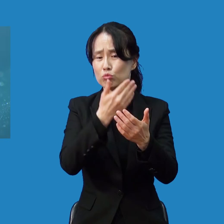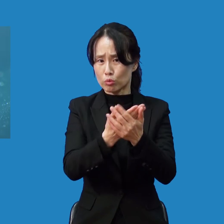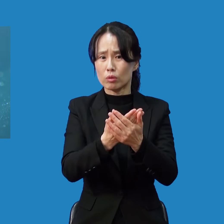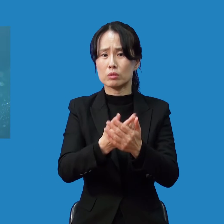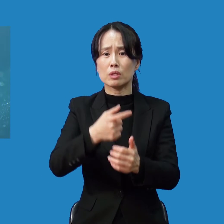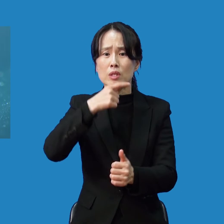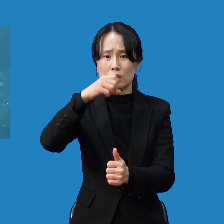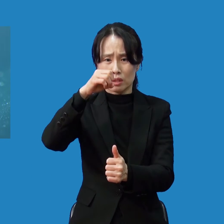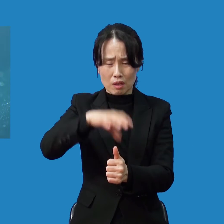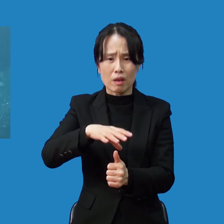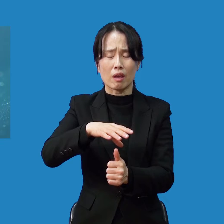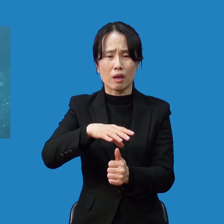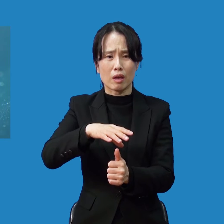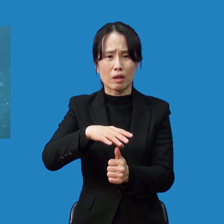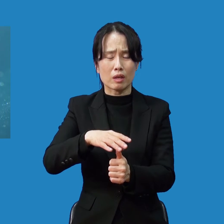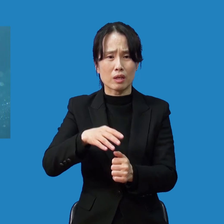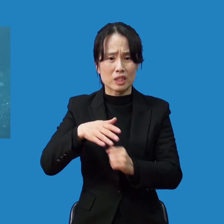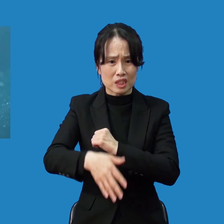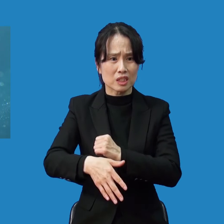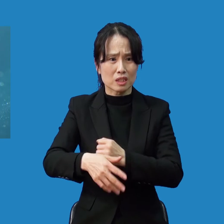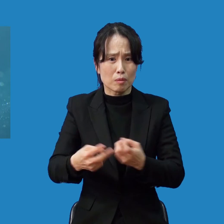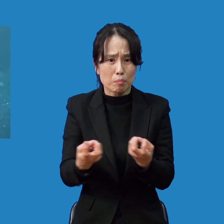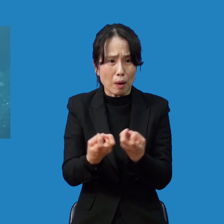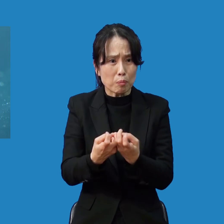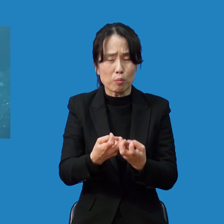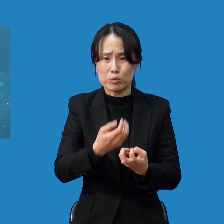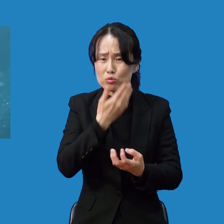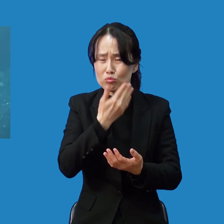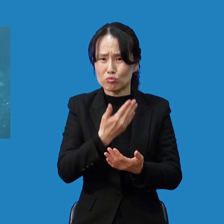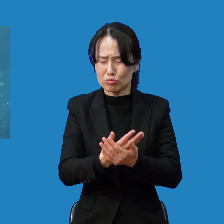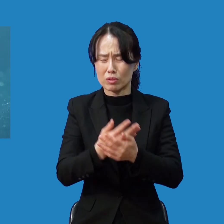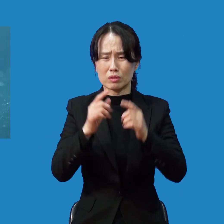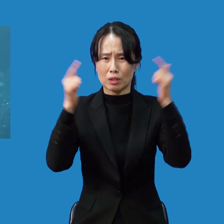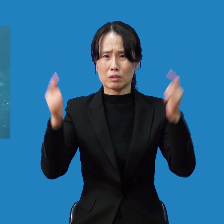세례의 형식이 그게 뭐가 중요합니까? 성경에 나와 있으면 그대로